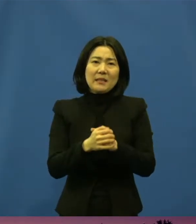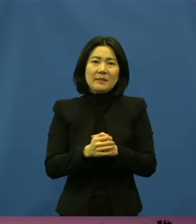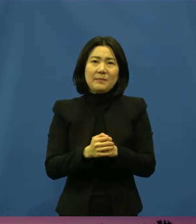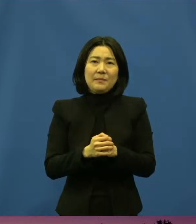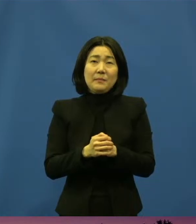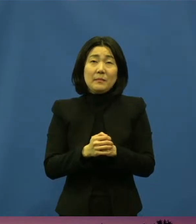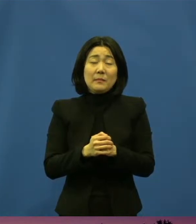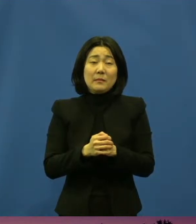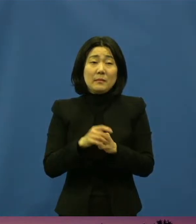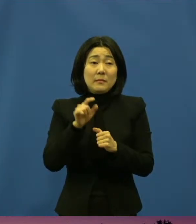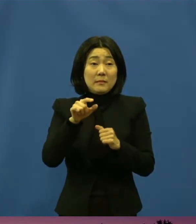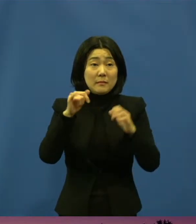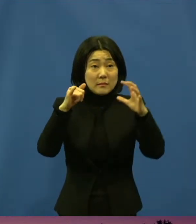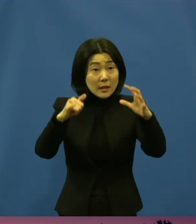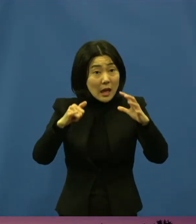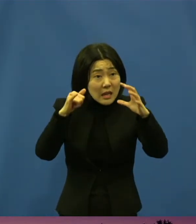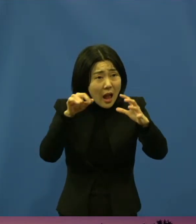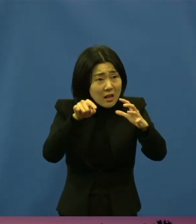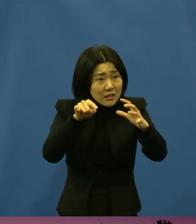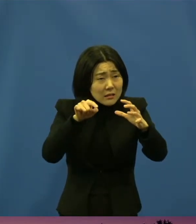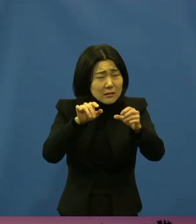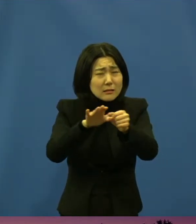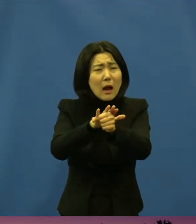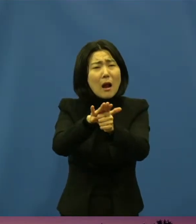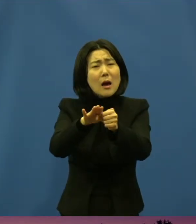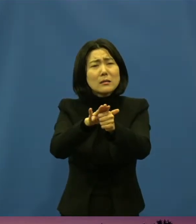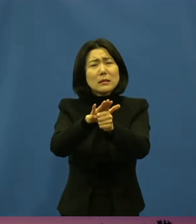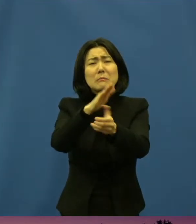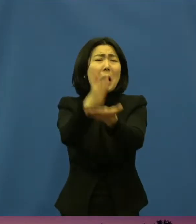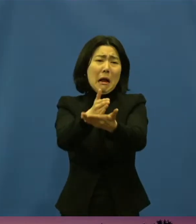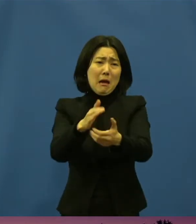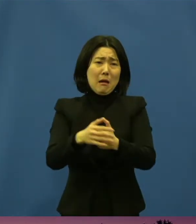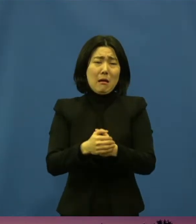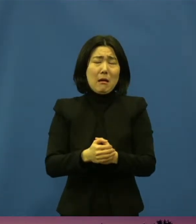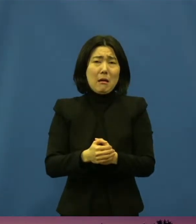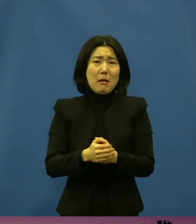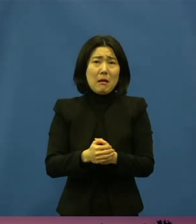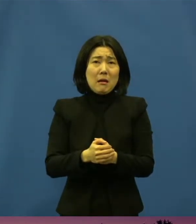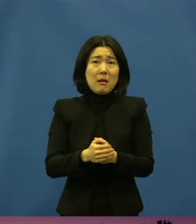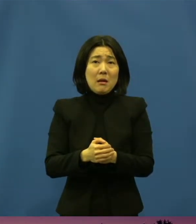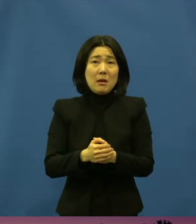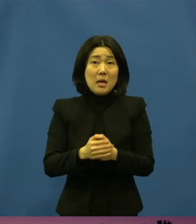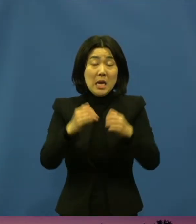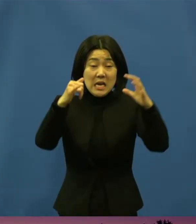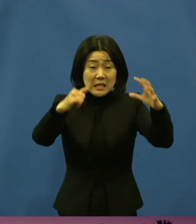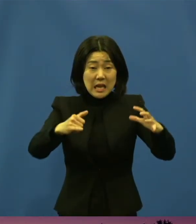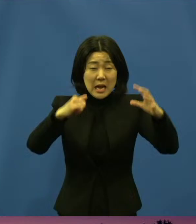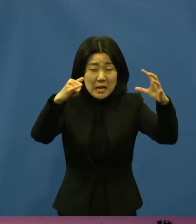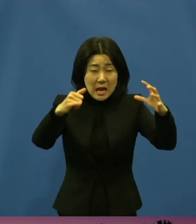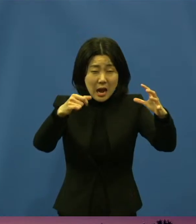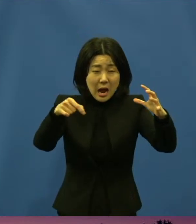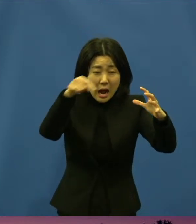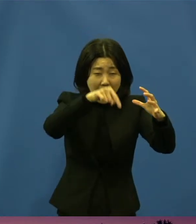그 세상을 사랑하지 말라는 거. 그리고 세상에 있는 것들을 사랑하지 말라.